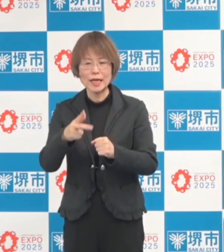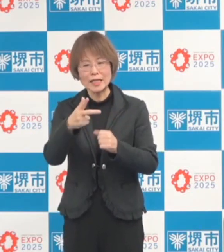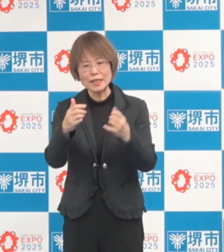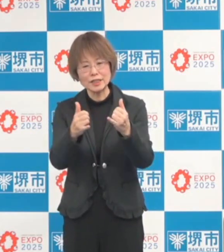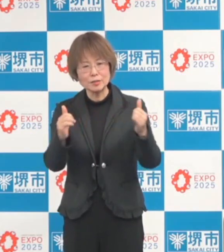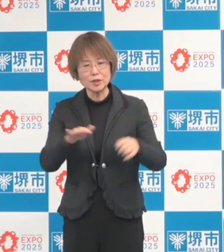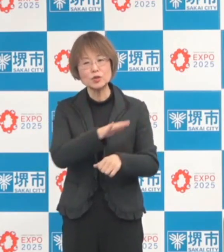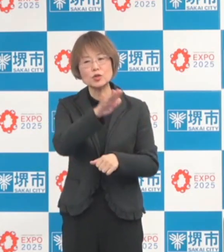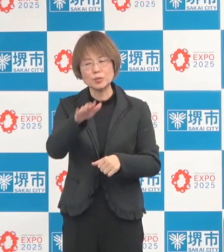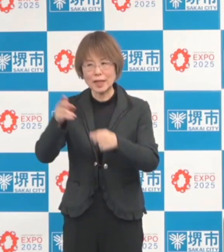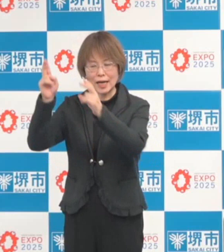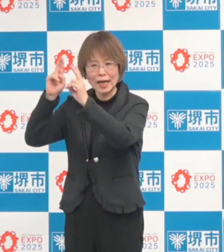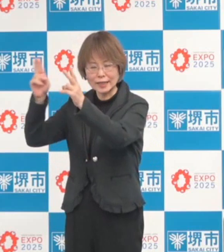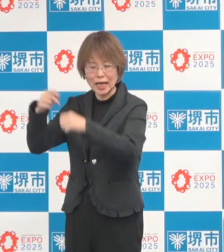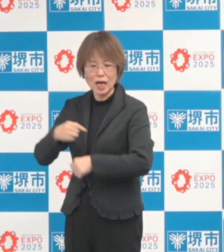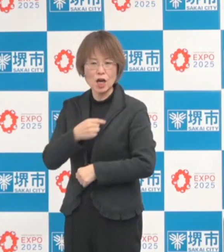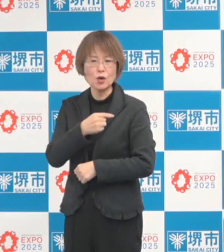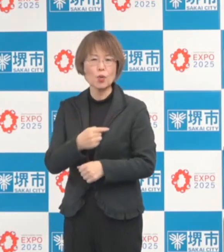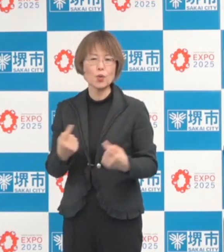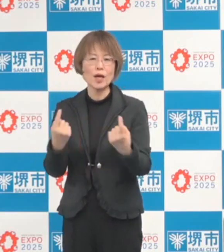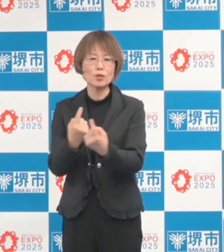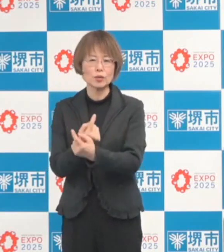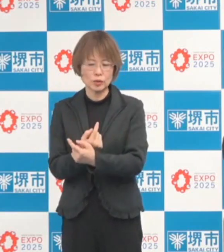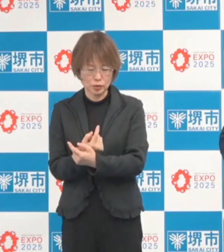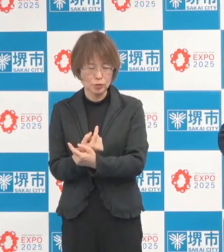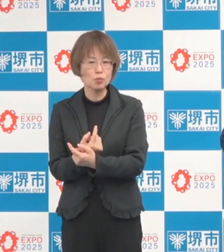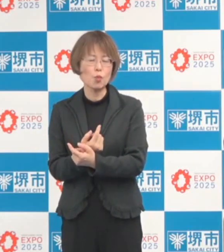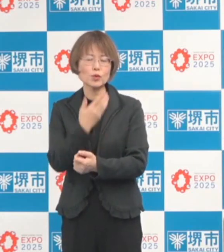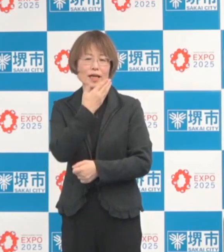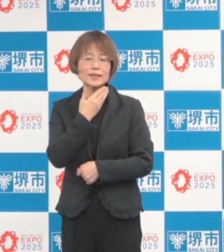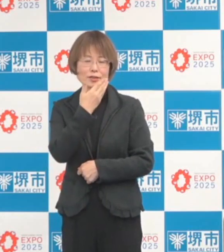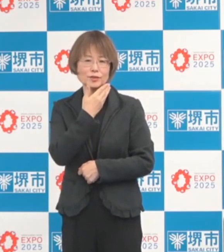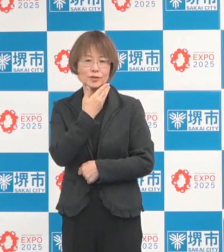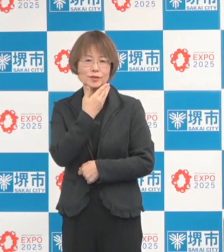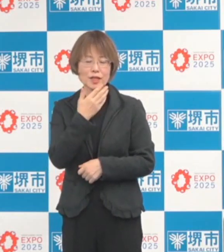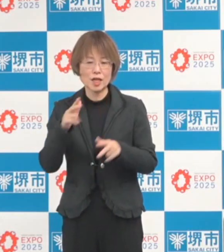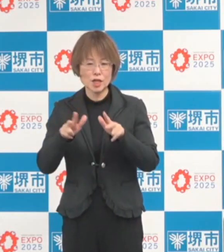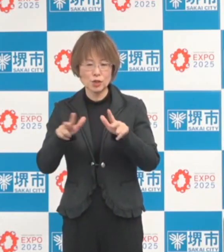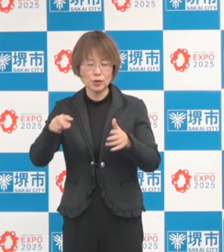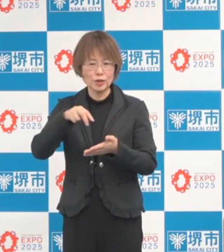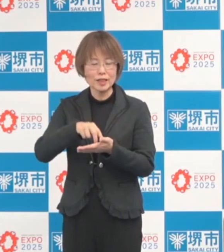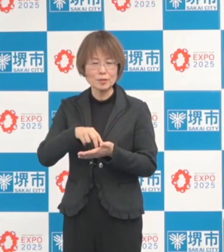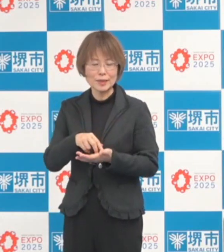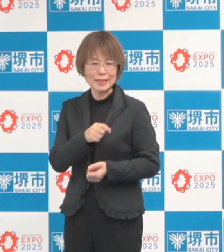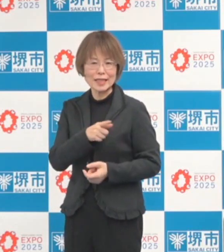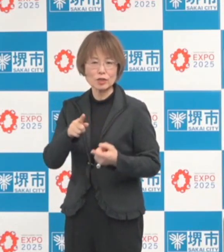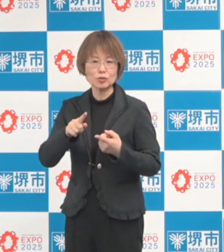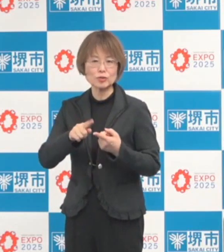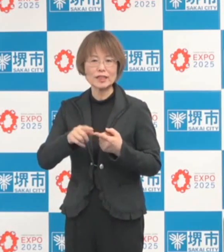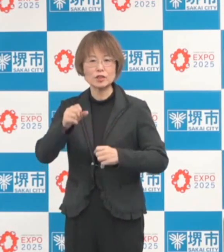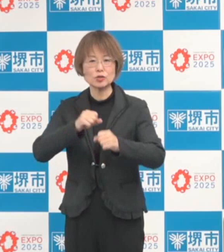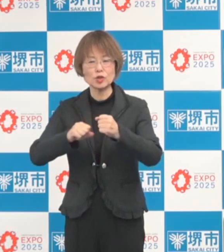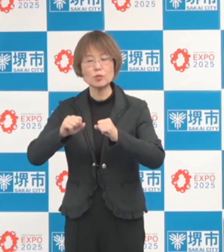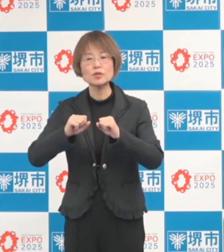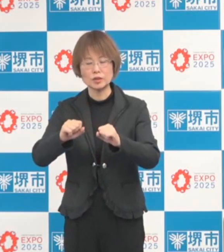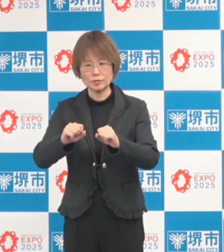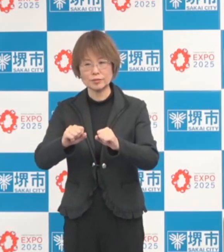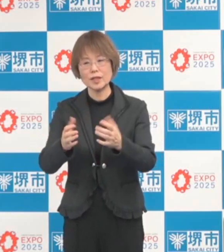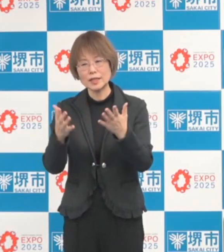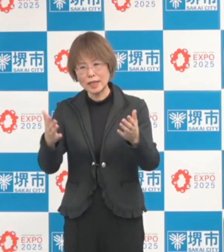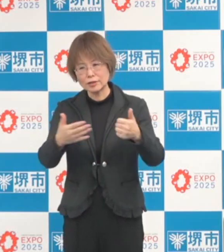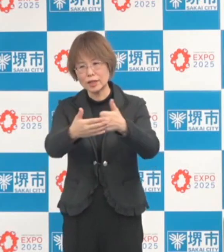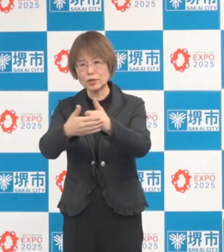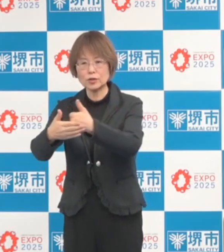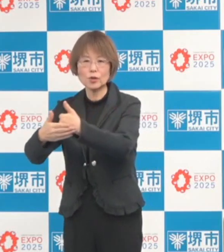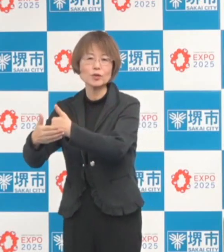の皆さんの行動変容ということも非常に重要ですので、行政としても積極的に取り組みを進めながら、より多くの方のご協力